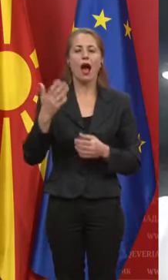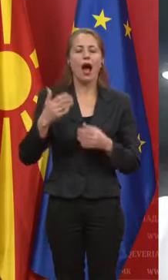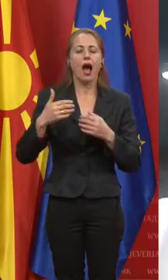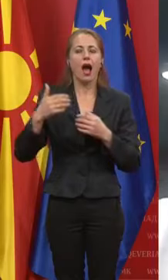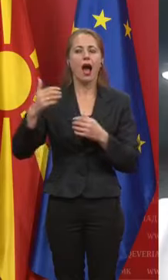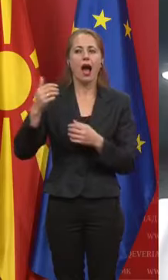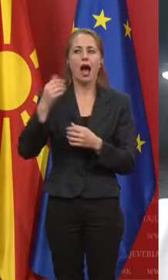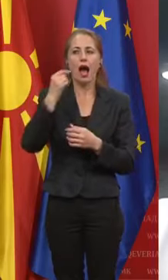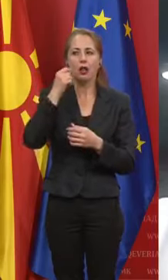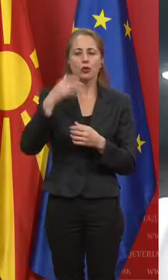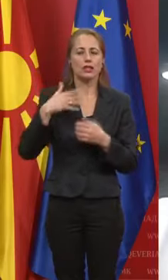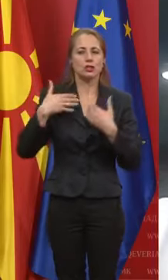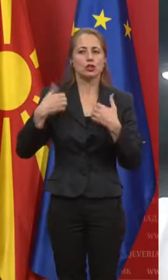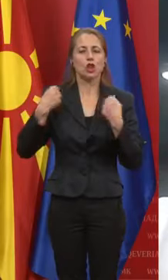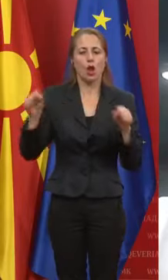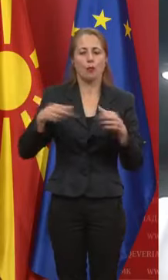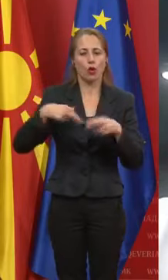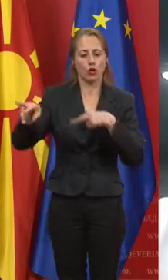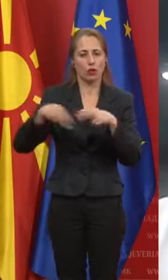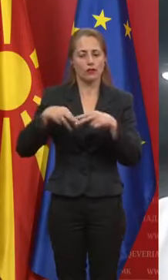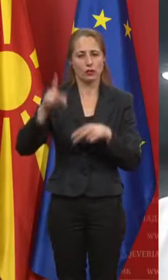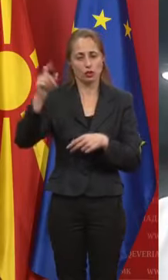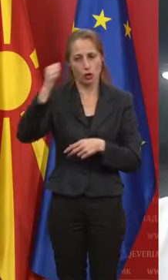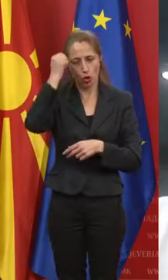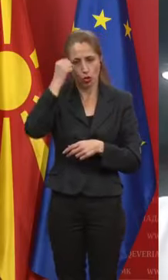така не ви знаме дека ќе биде тоа чекори за